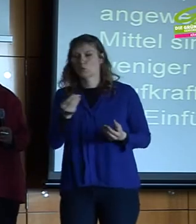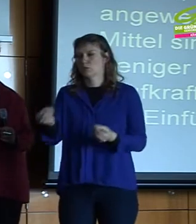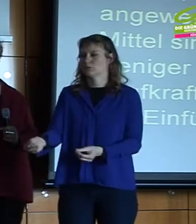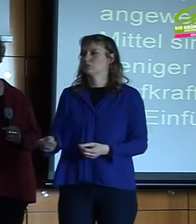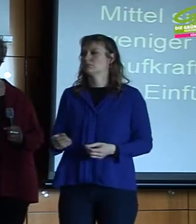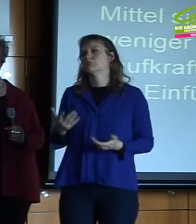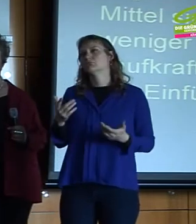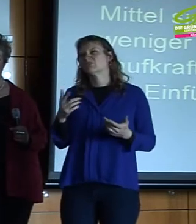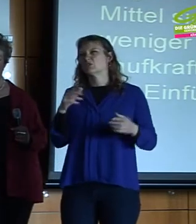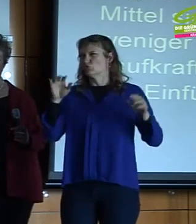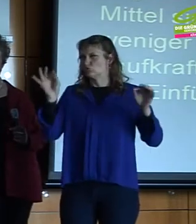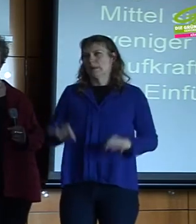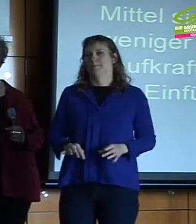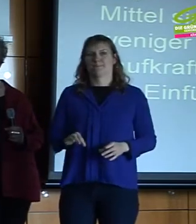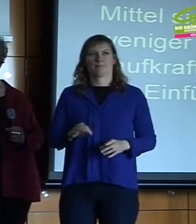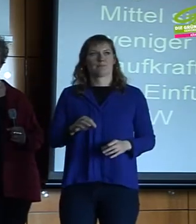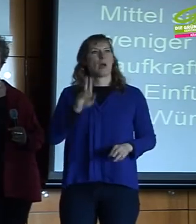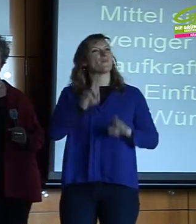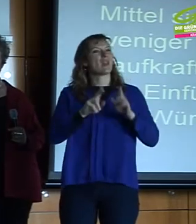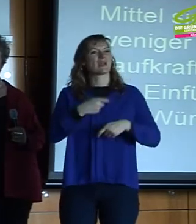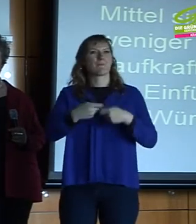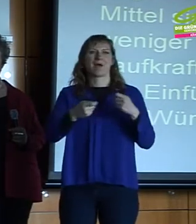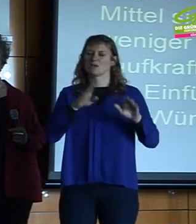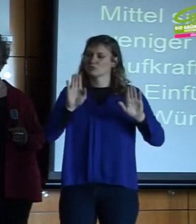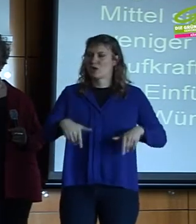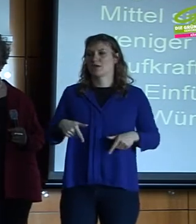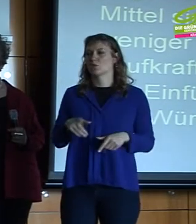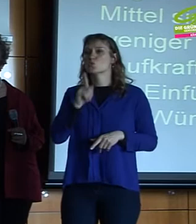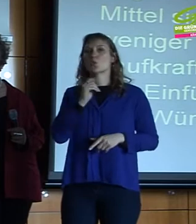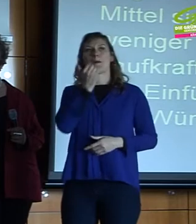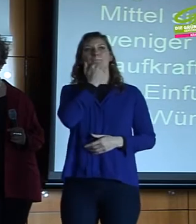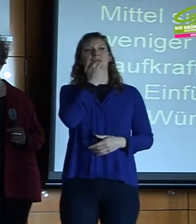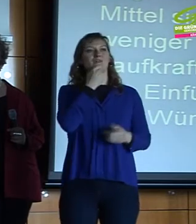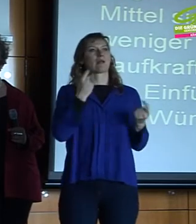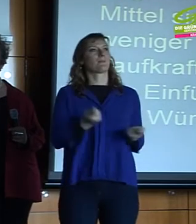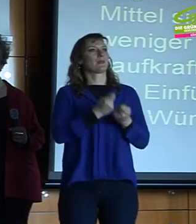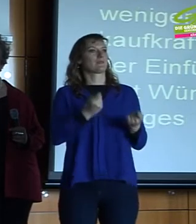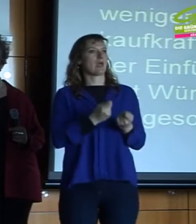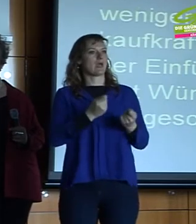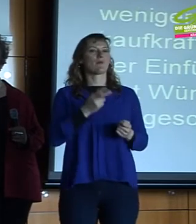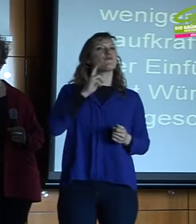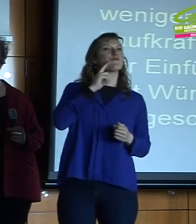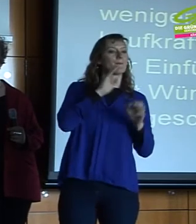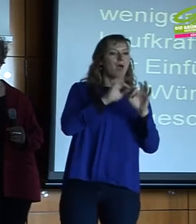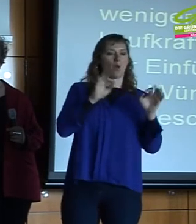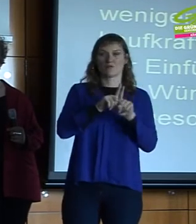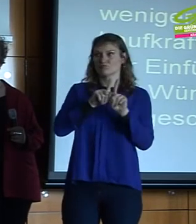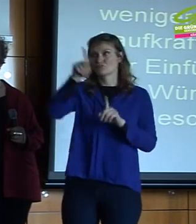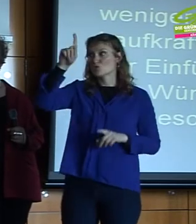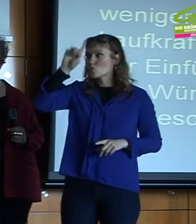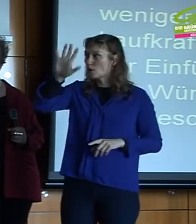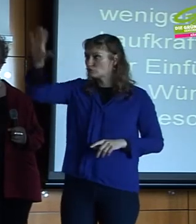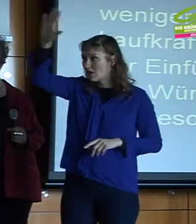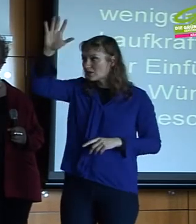eine fatale Geschichte, die den gesamten Pflegemarkt nur für private Pflegekonzerne öffnet, wie es in Deutschland der Fall